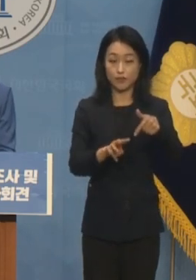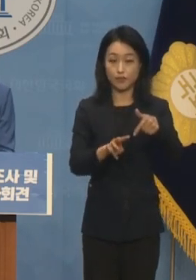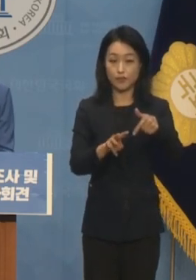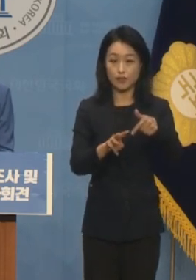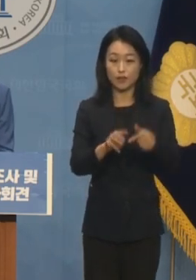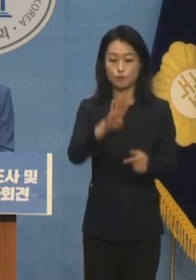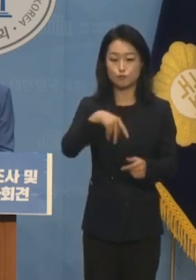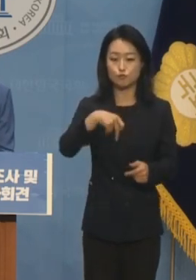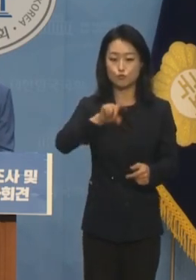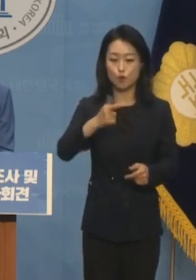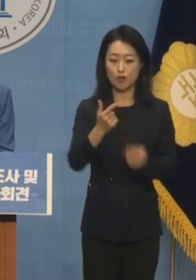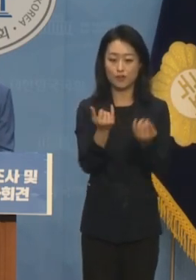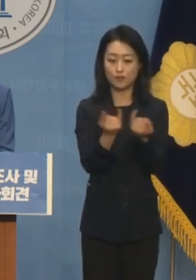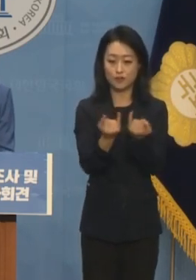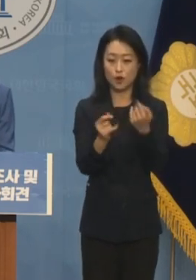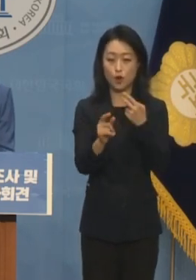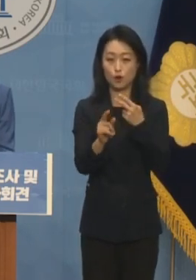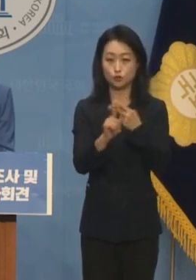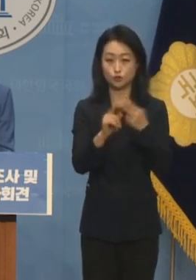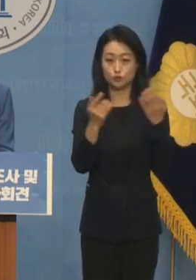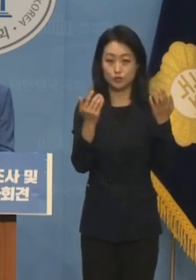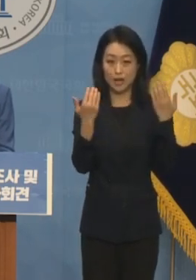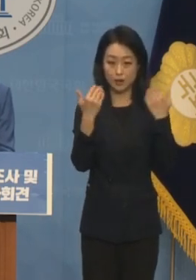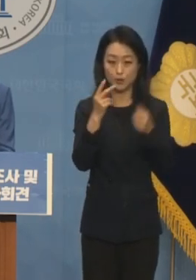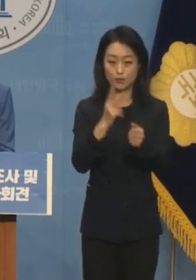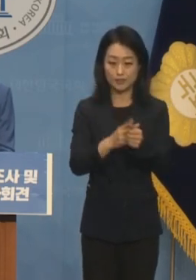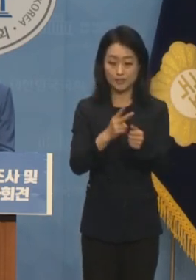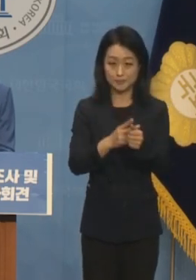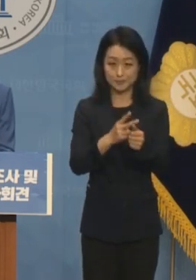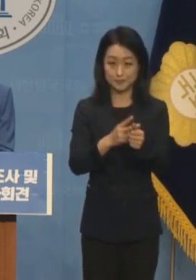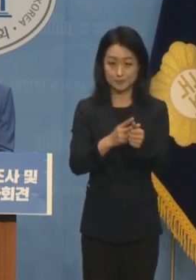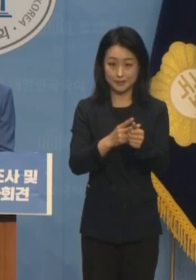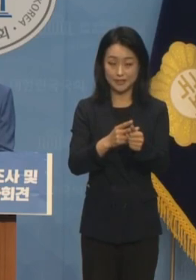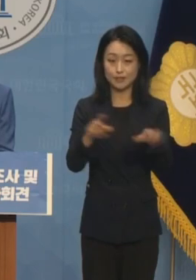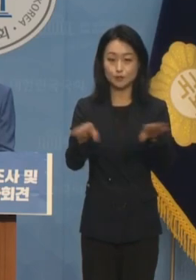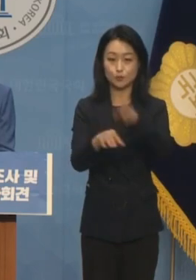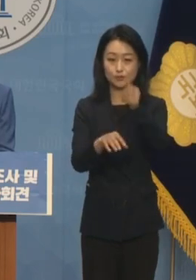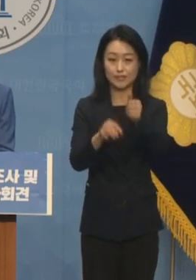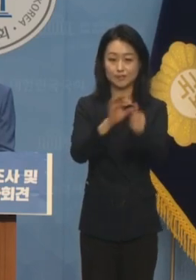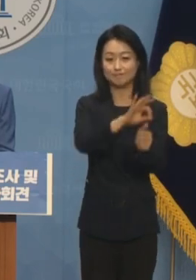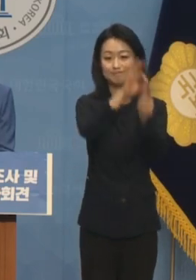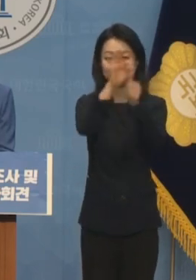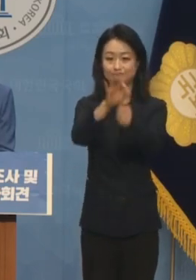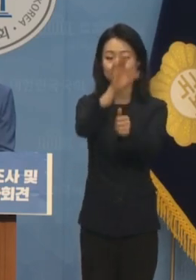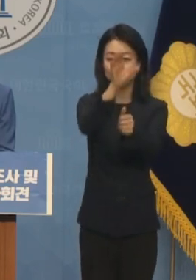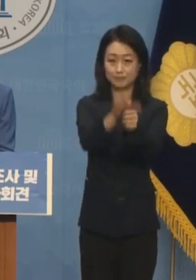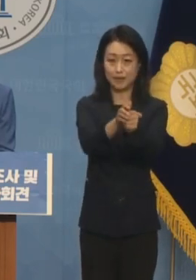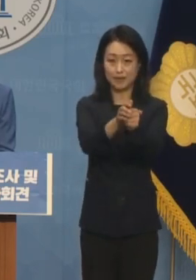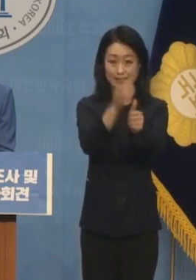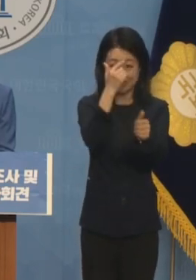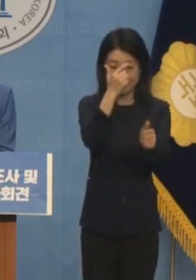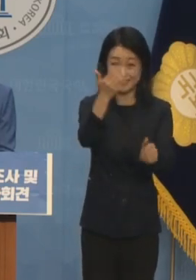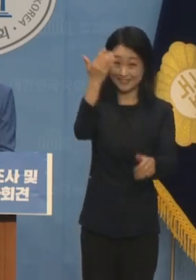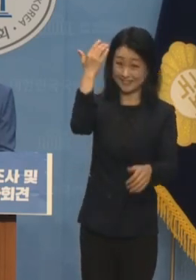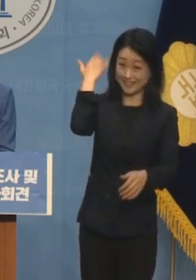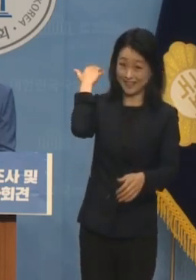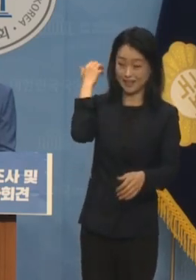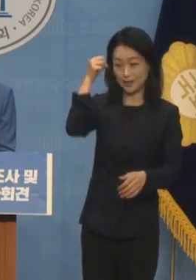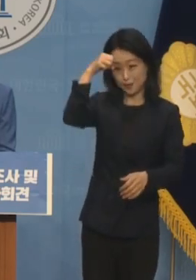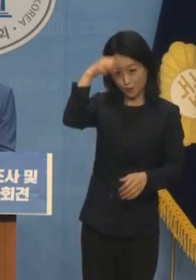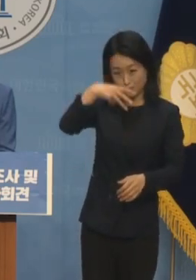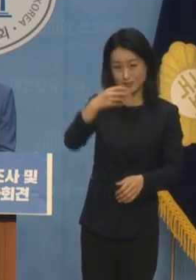차기 회장에 당선되었습니다. 하지만 박 신임 회장은 과거 고3 여학생 제자에